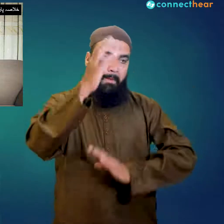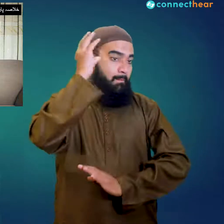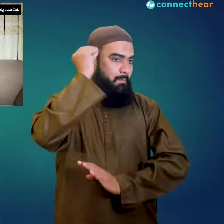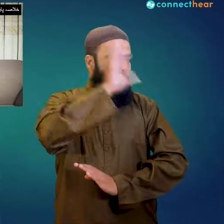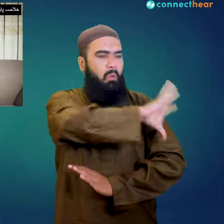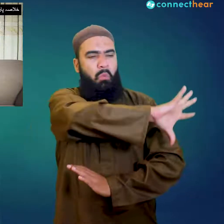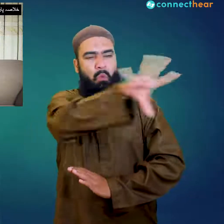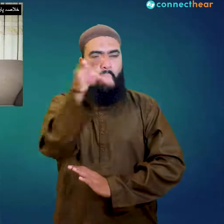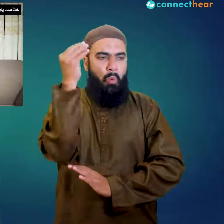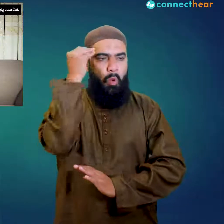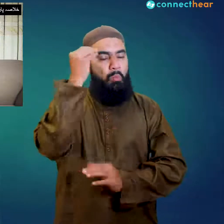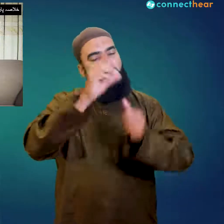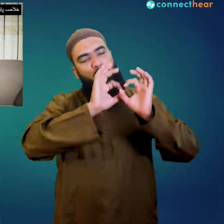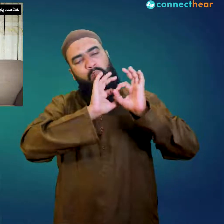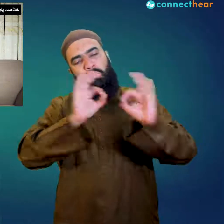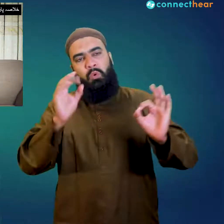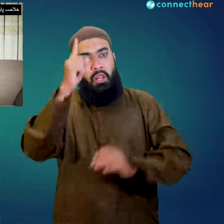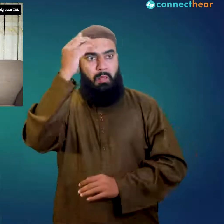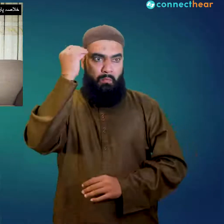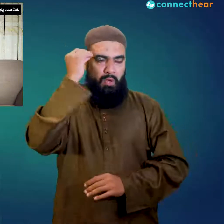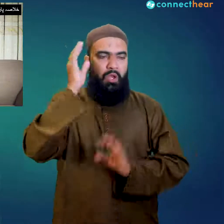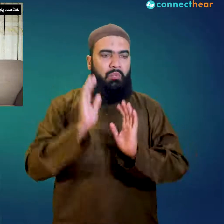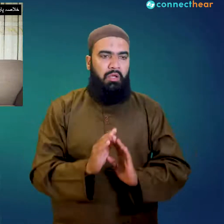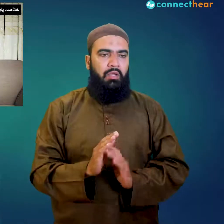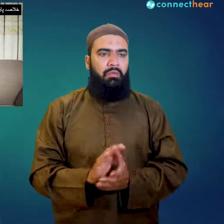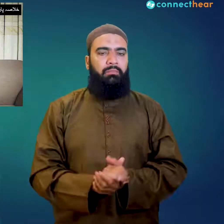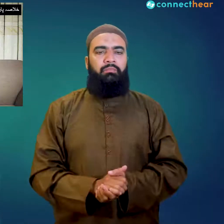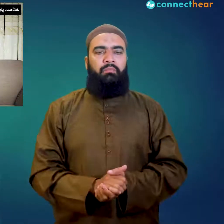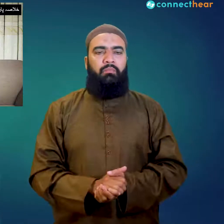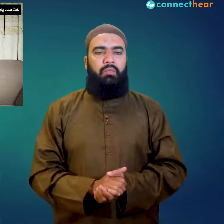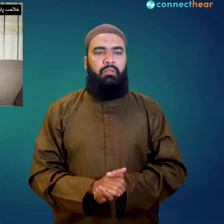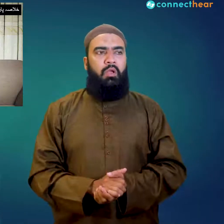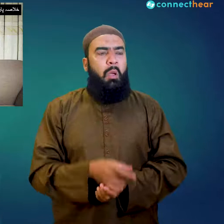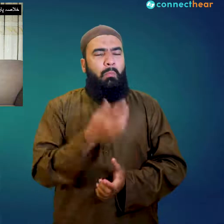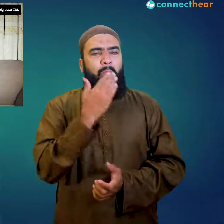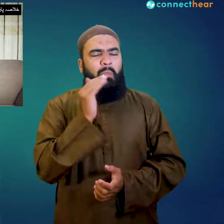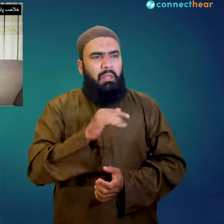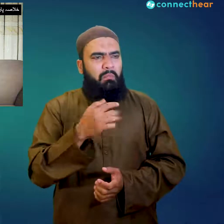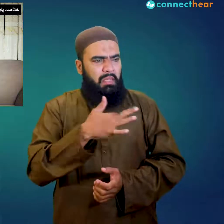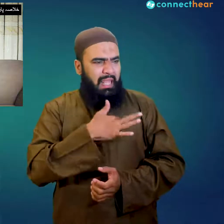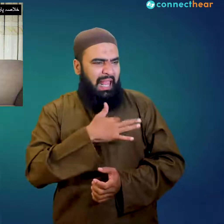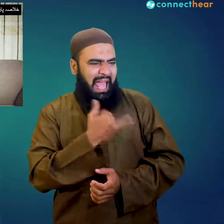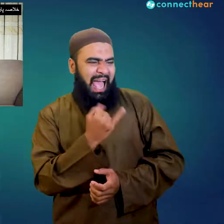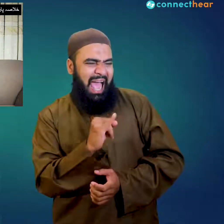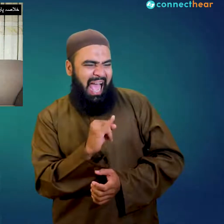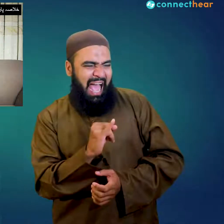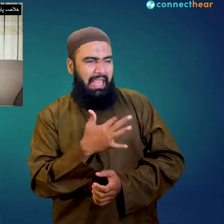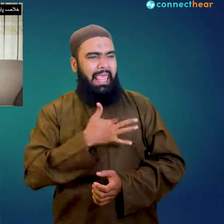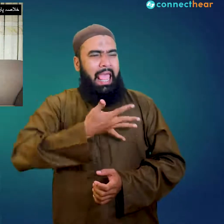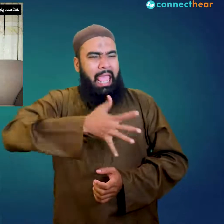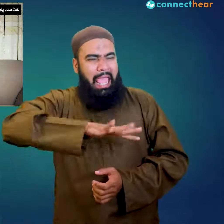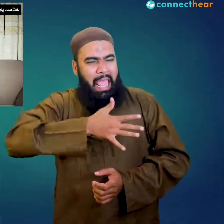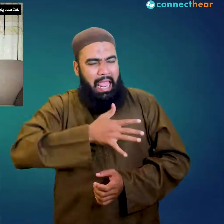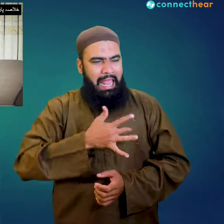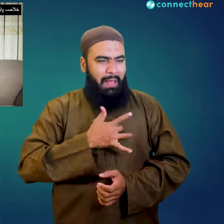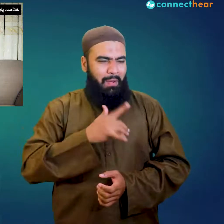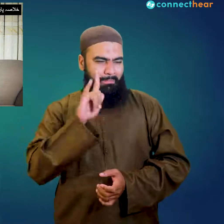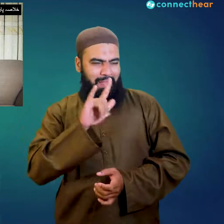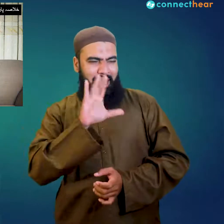ہے کہ کس حوالے سے تم نے خرچ کی ہے۔ آیا وہ محبوب چیز تھی یا محبوب چیز نہیں